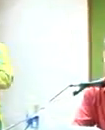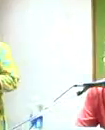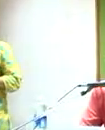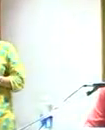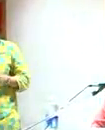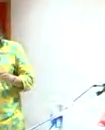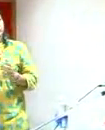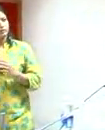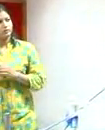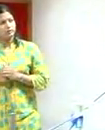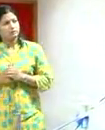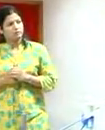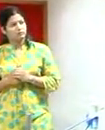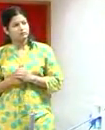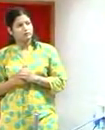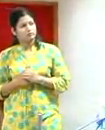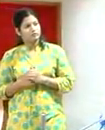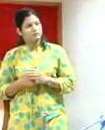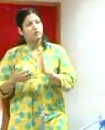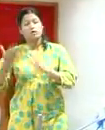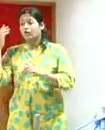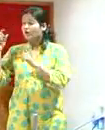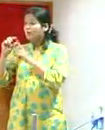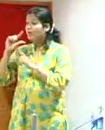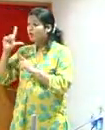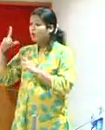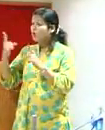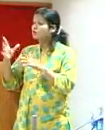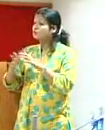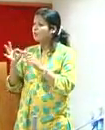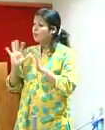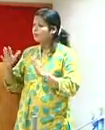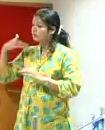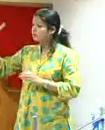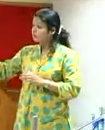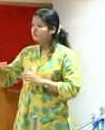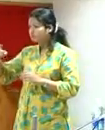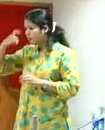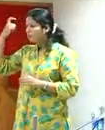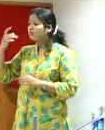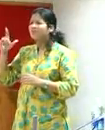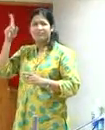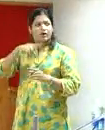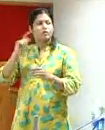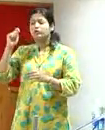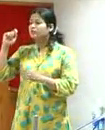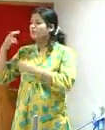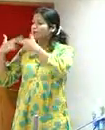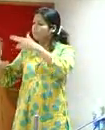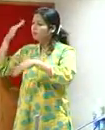In employment, a recent judgment in March was quite well received by the disability community. It involved the